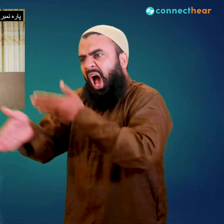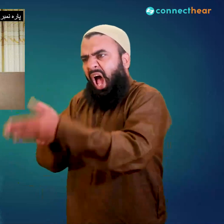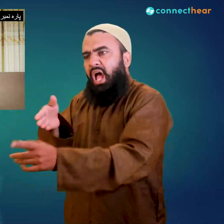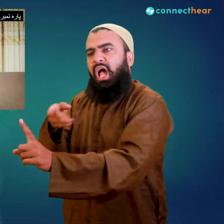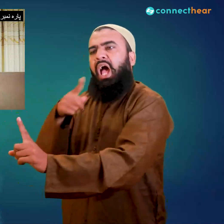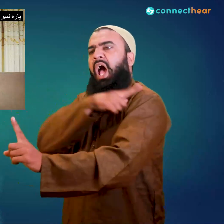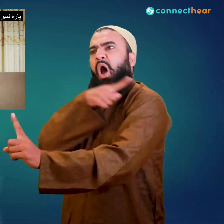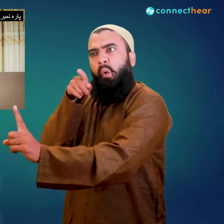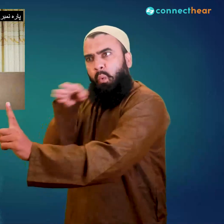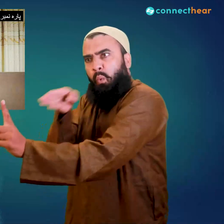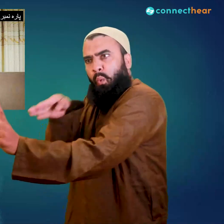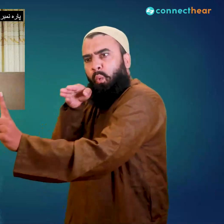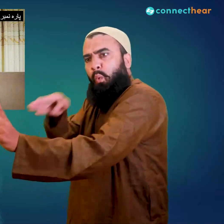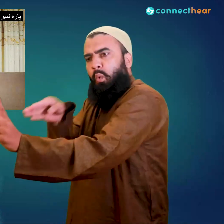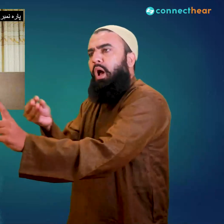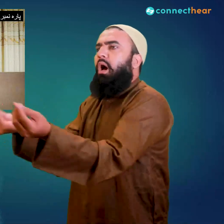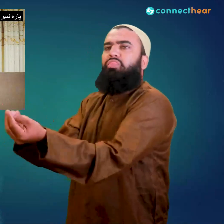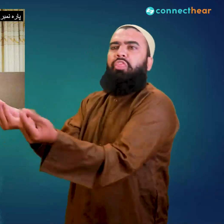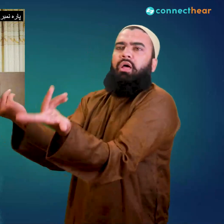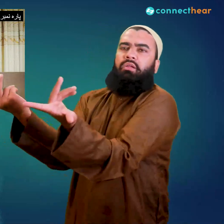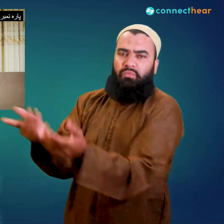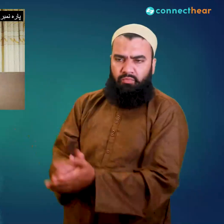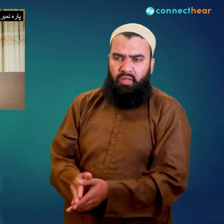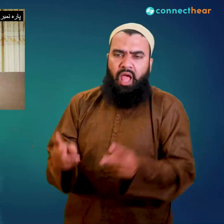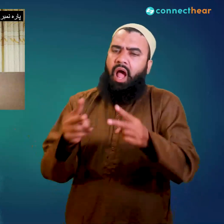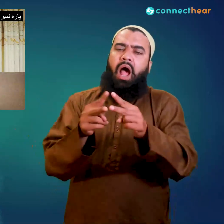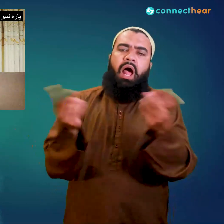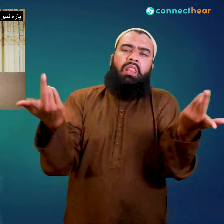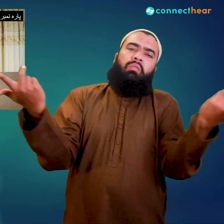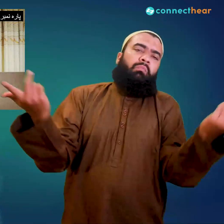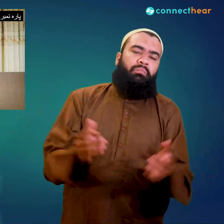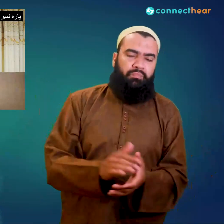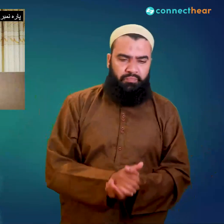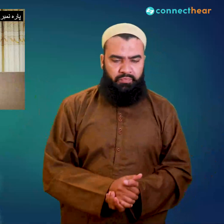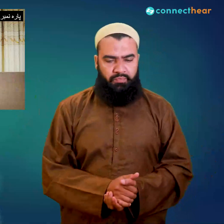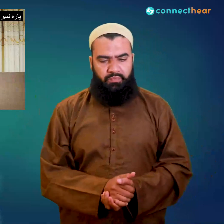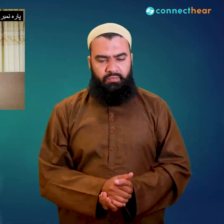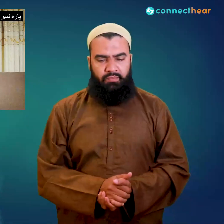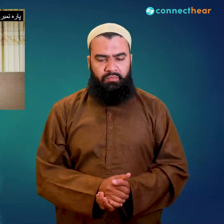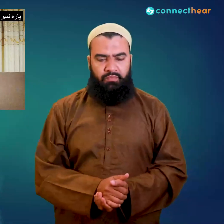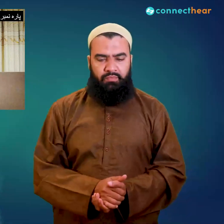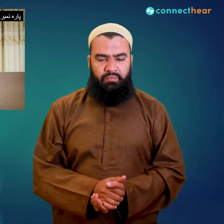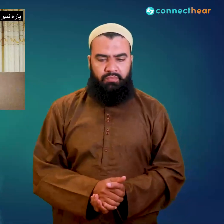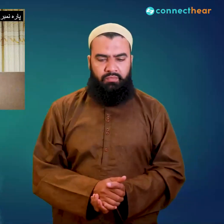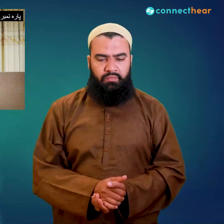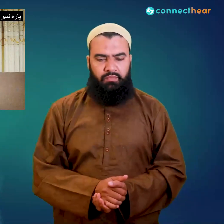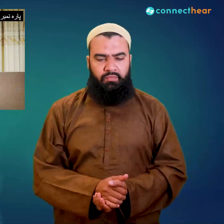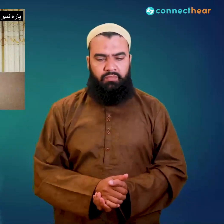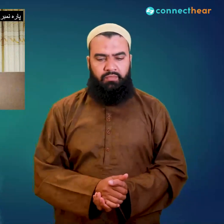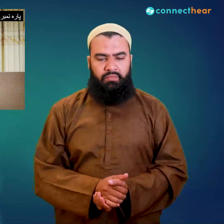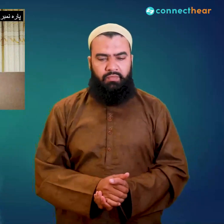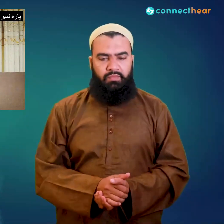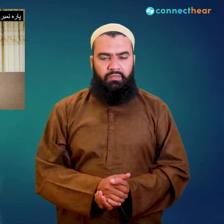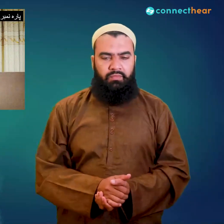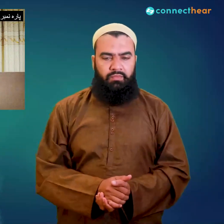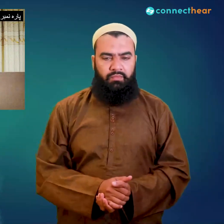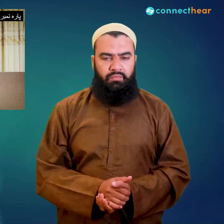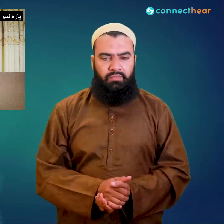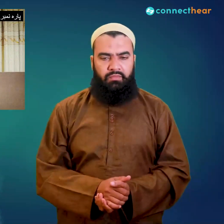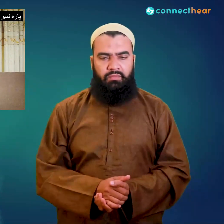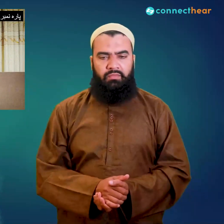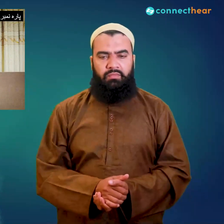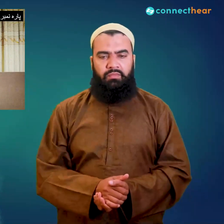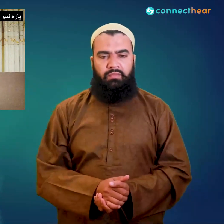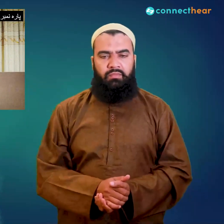رکوع نمبر 9 آیت نمبر 19، افمن یعلم انما انزل الیک من ربک الحق کمن